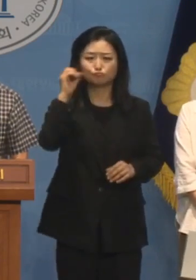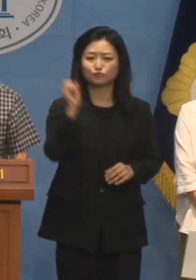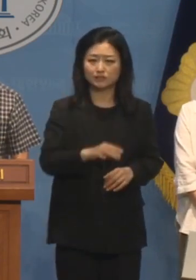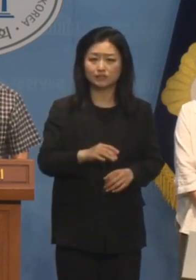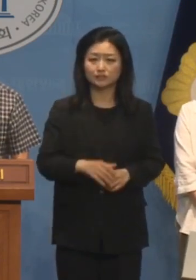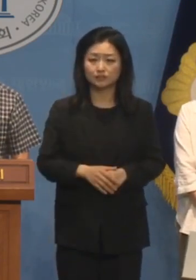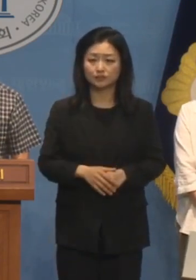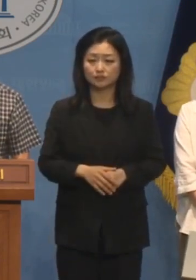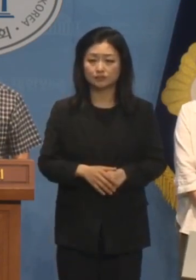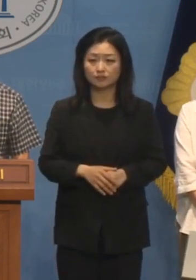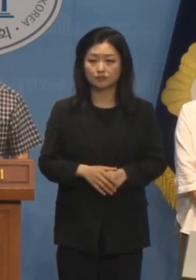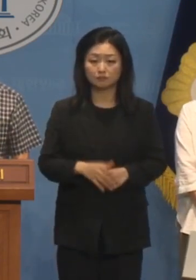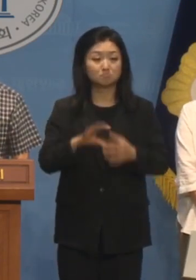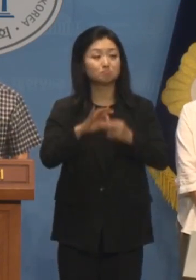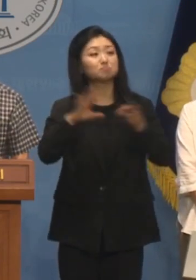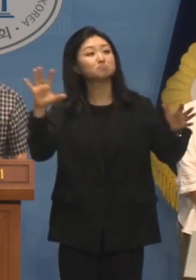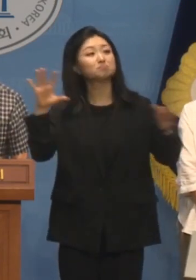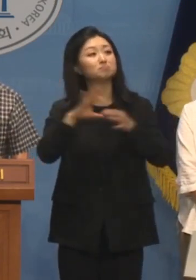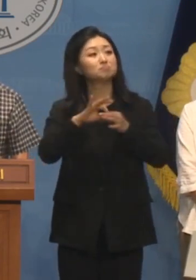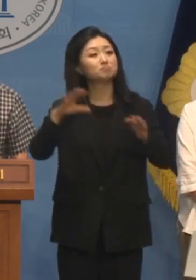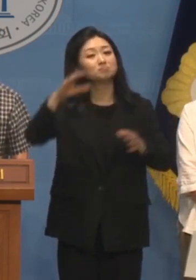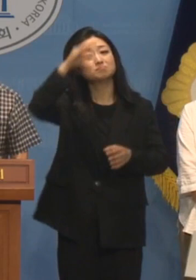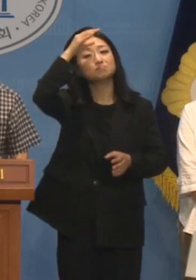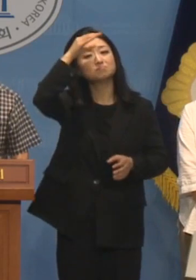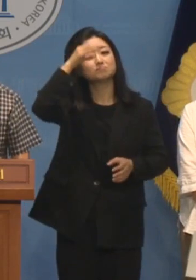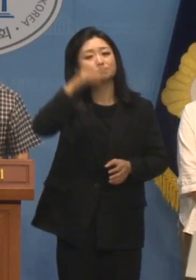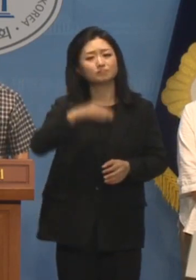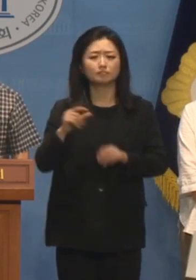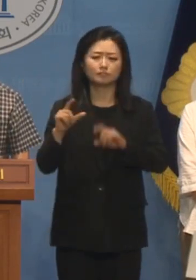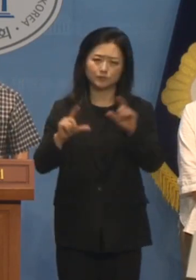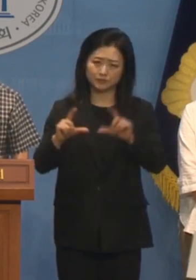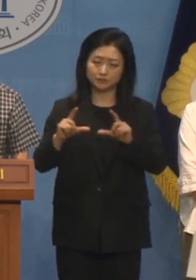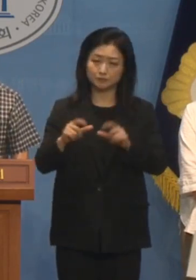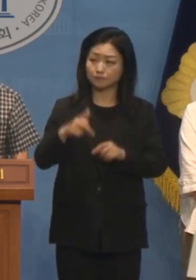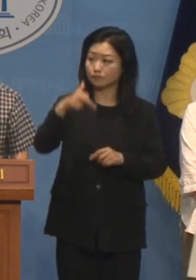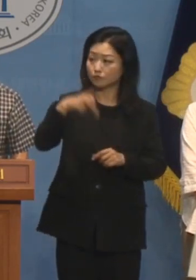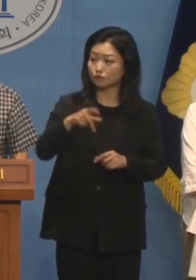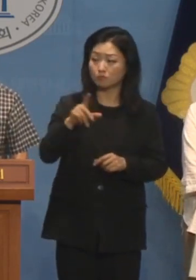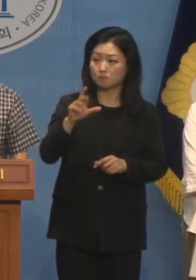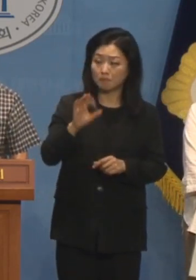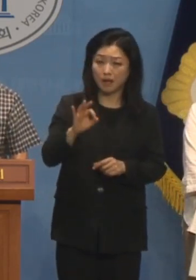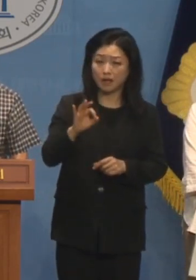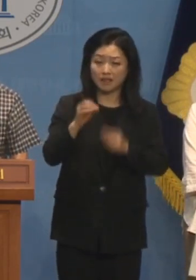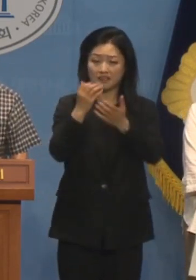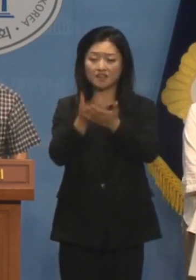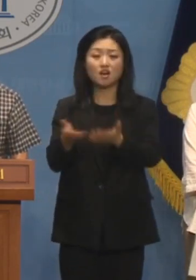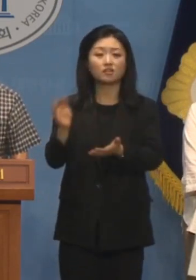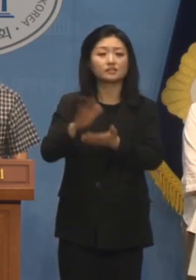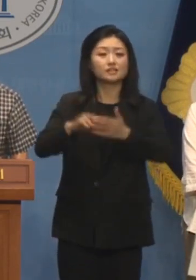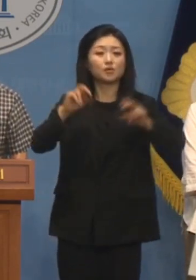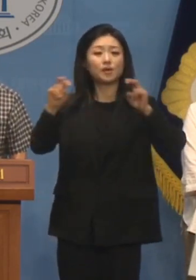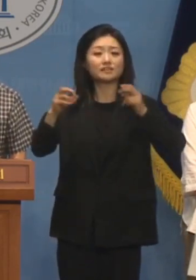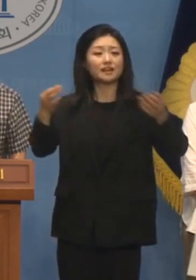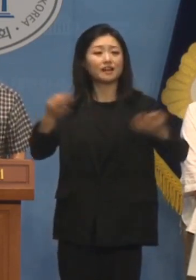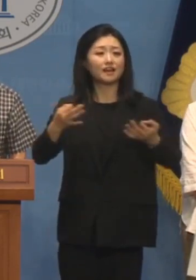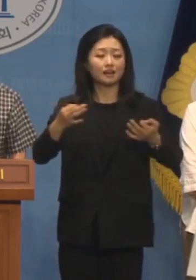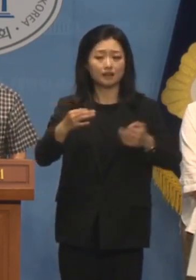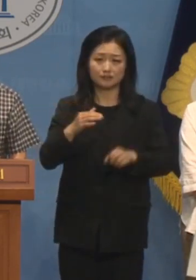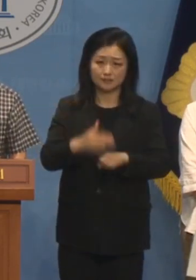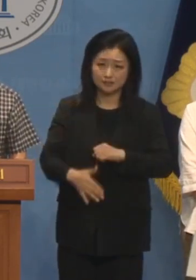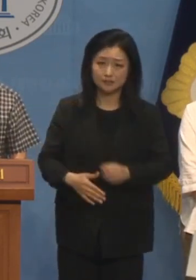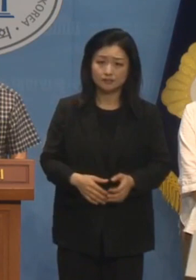무시하면서 우리와는 상관없는 일이라고 발뺌을 하고 쿠팡이 혁신기업이라고 선전을 하고